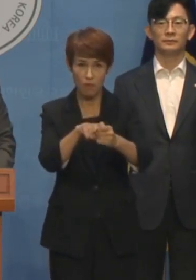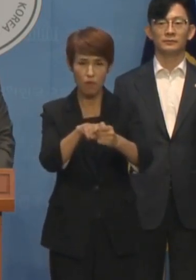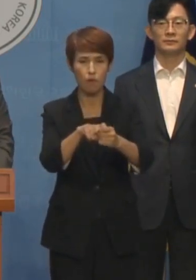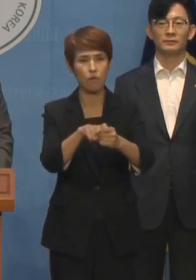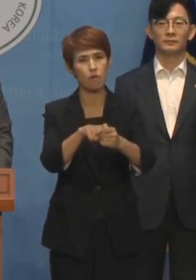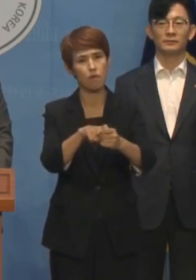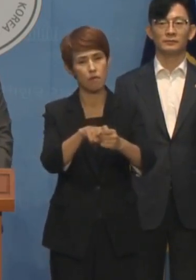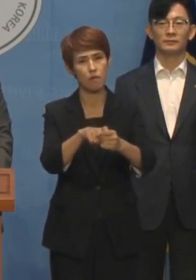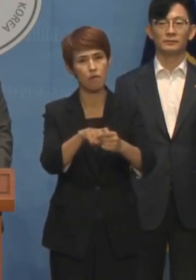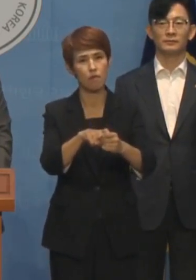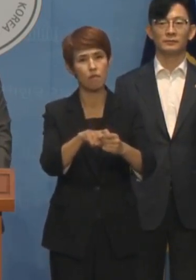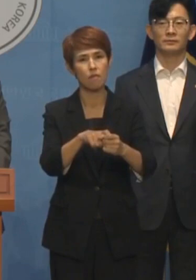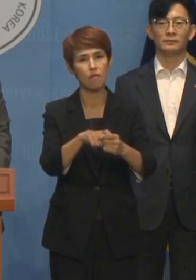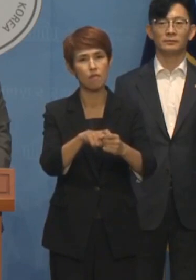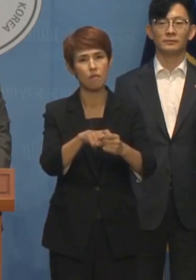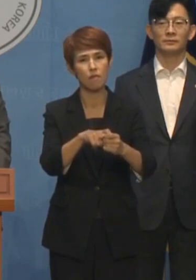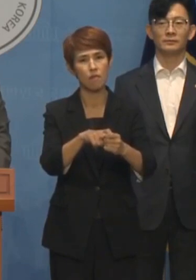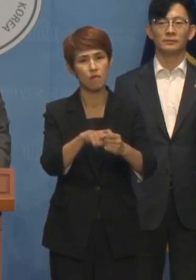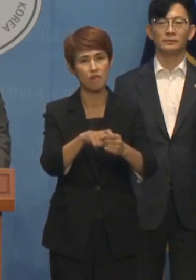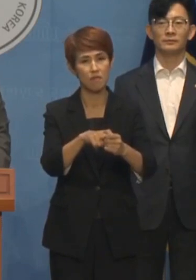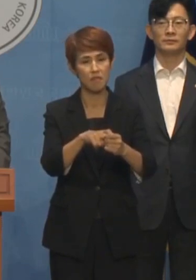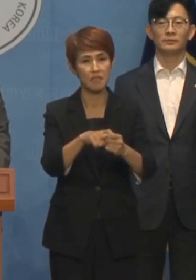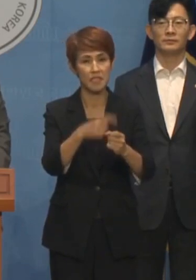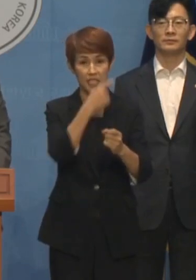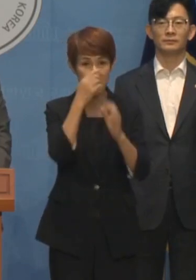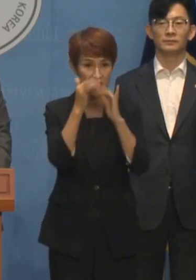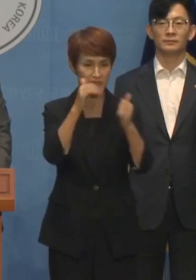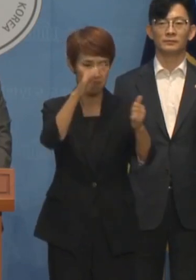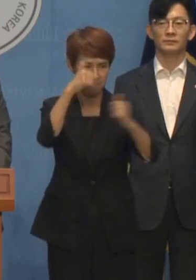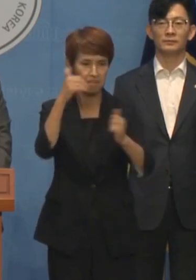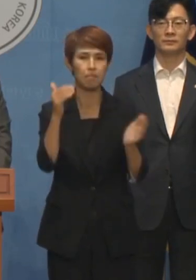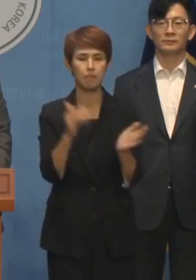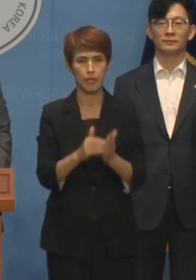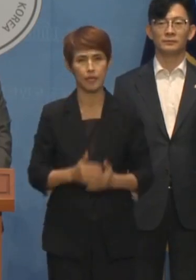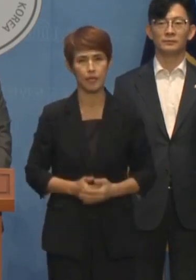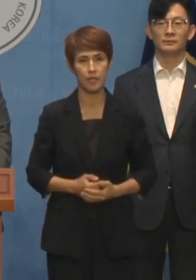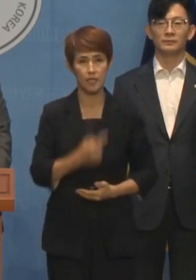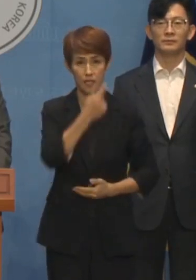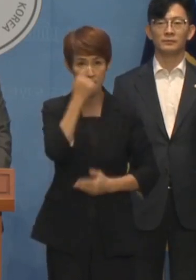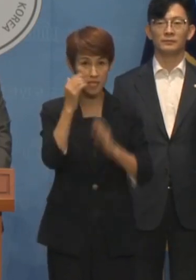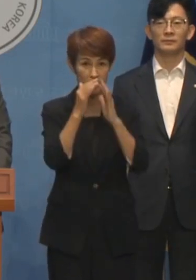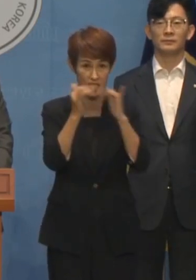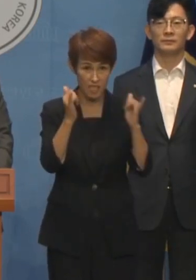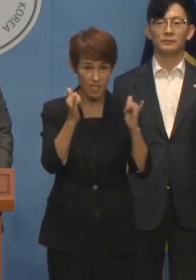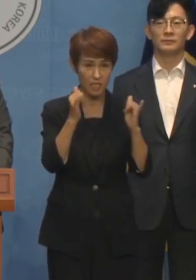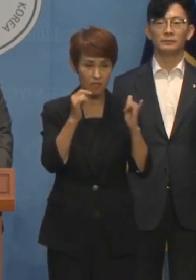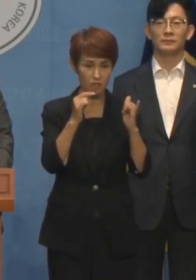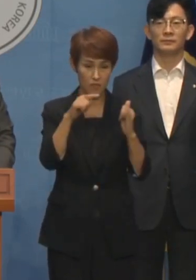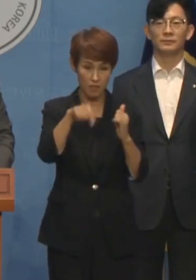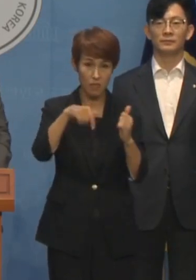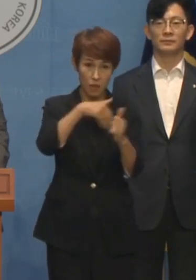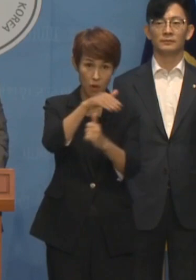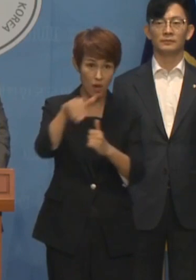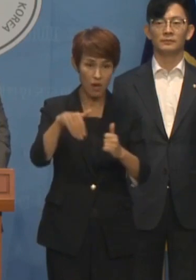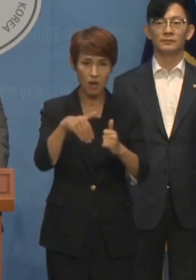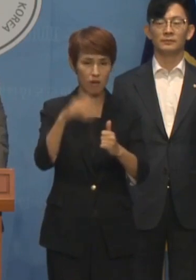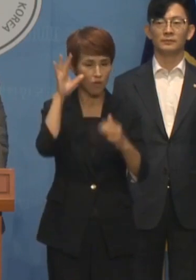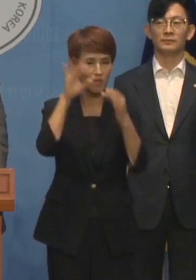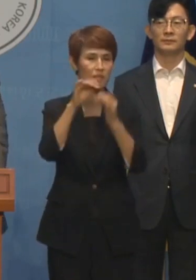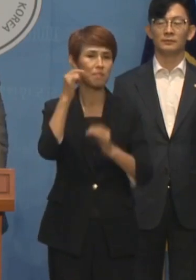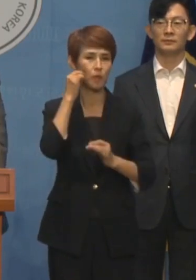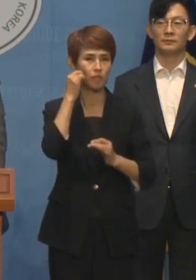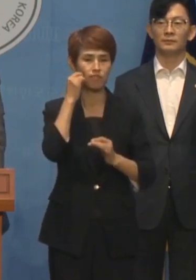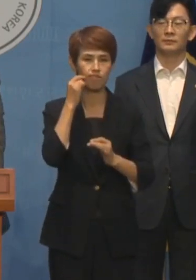수많은 참고인 정인을 채택했습니다. 저희들이 이 정인 채택과 일정에 동의할 수 없어서 불참했고 자리를